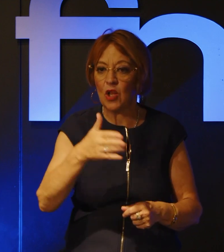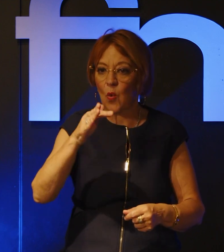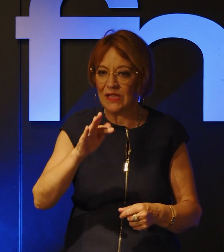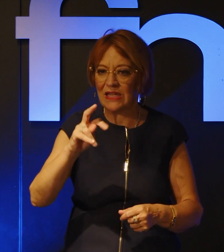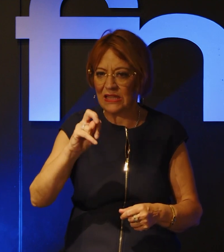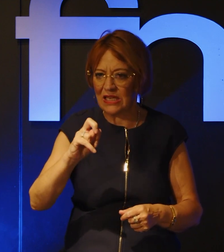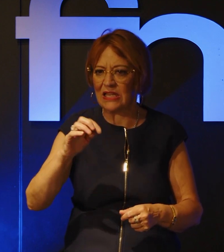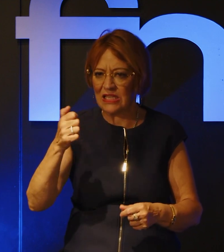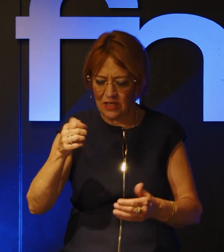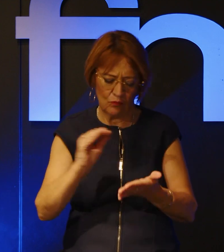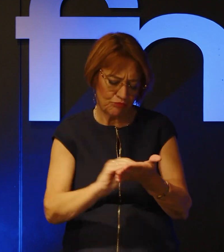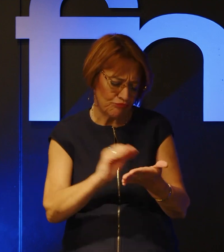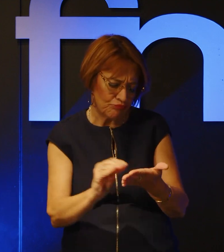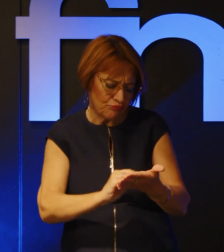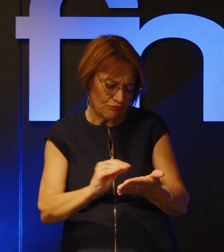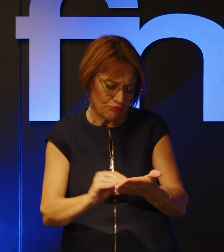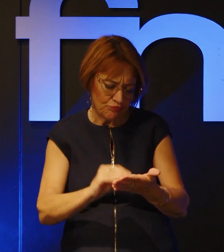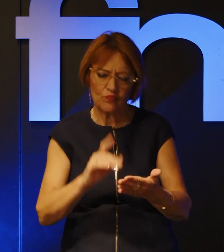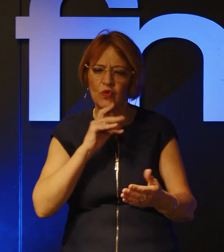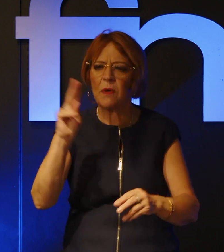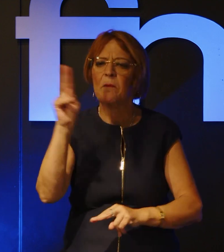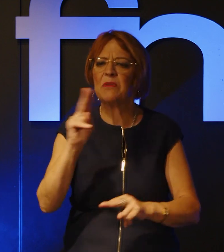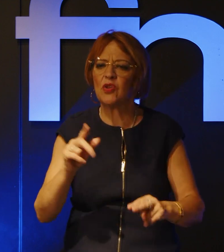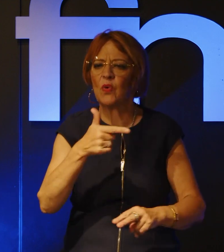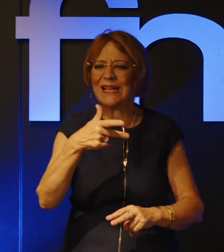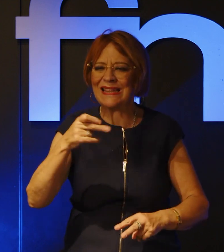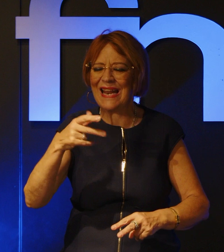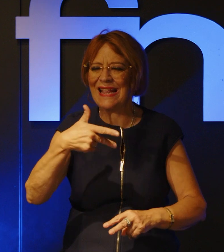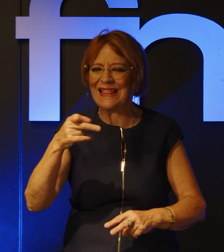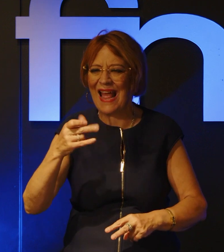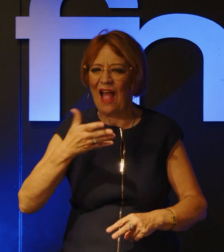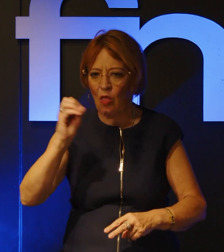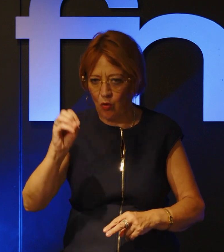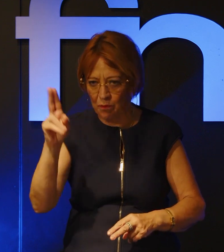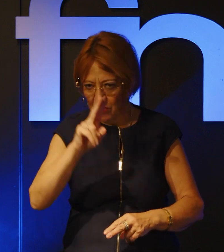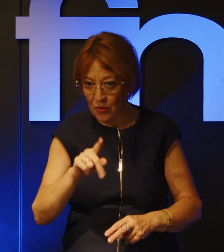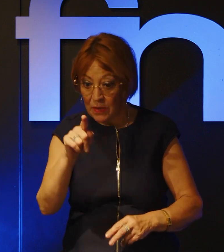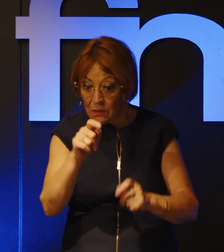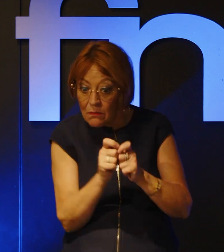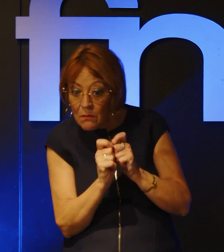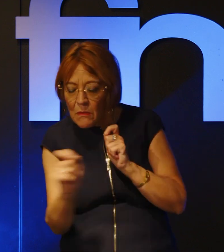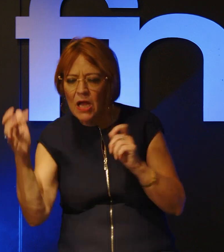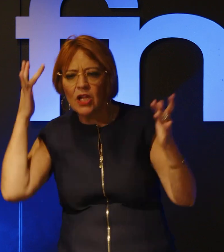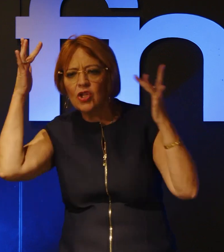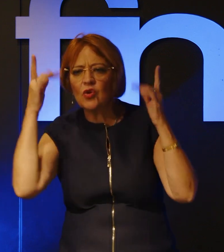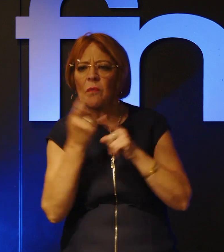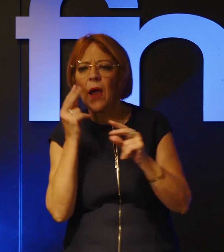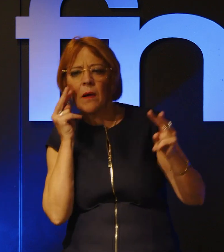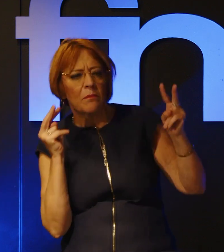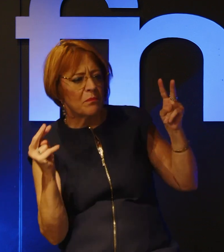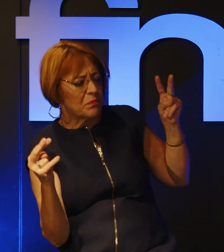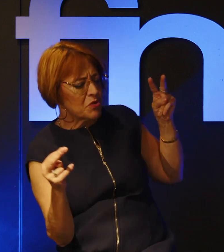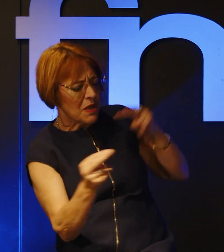publica um tratado que se chamou de pintura a pintura ou de pintura e portanto a partir daí ele teoriza sobre a questão da perspectiva